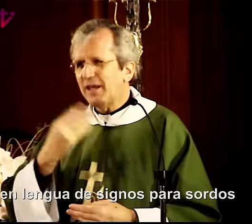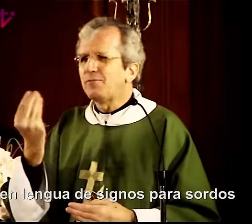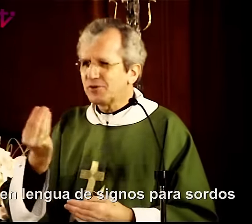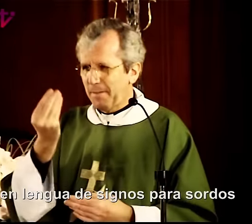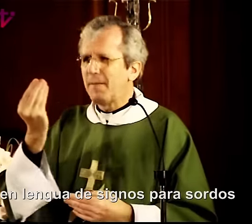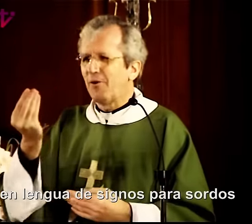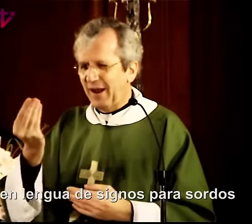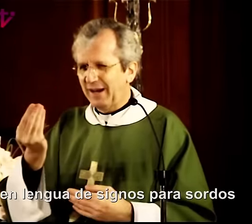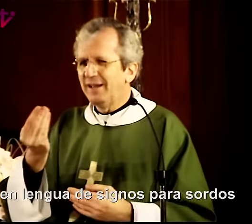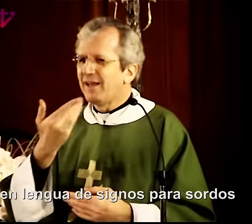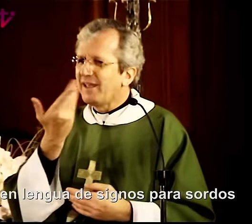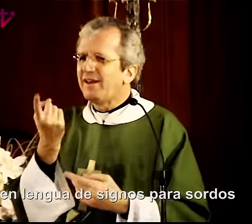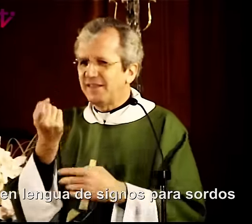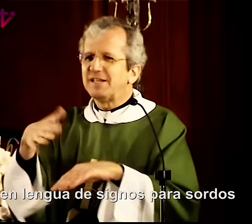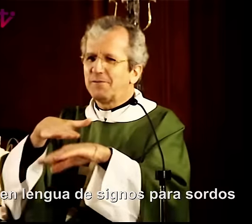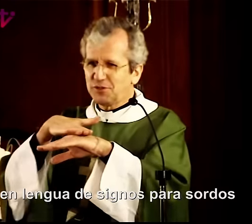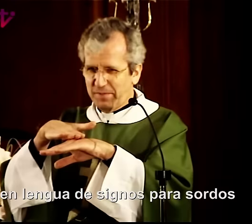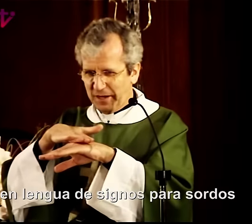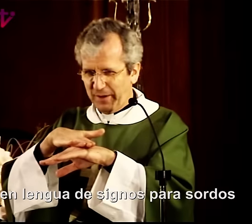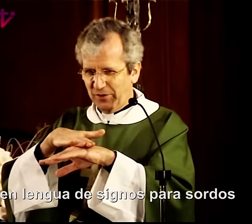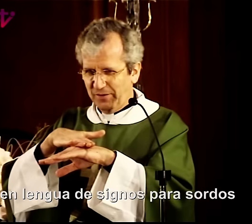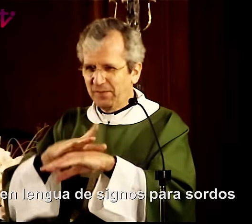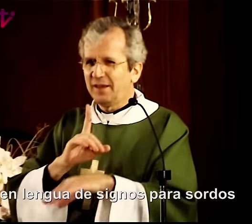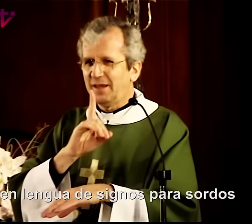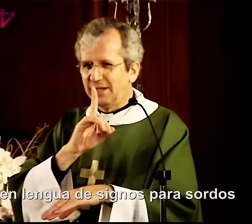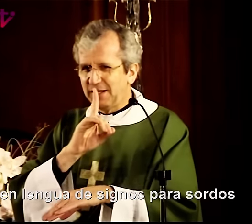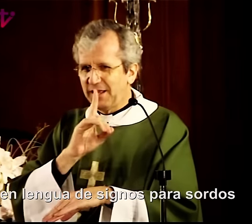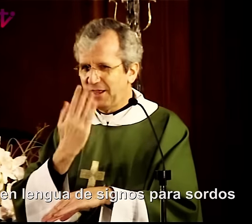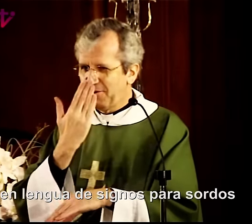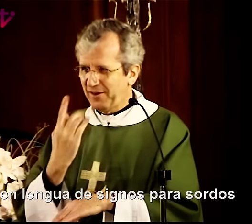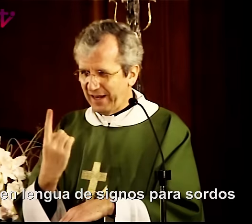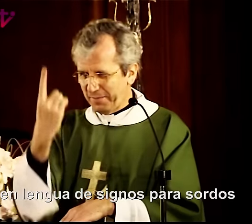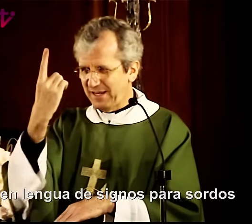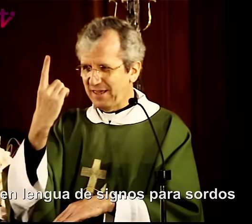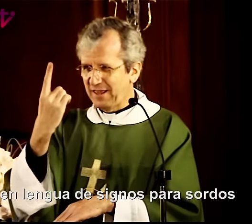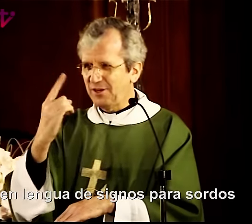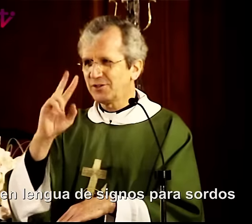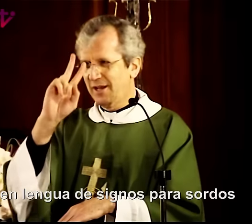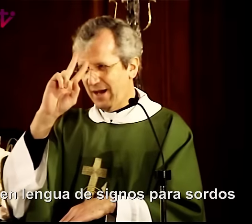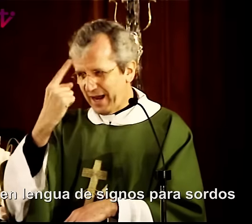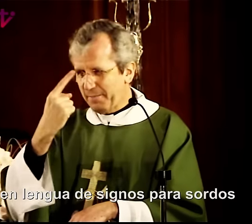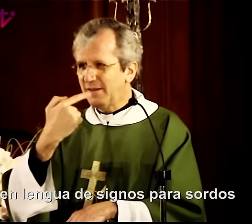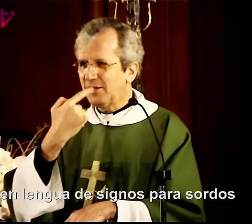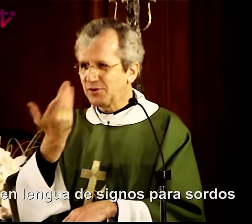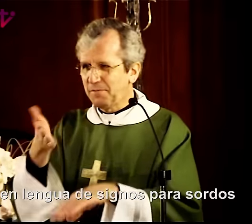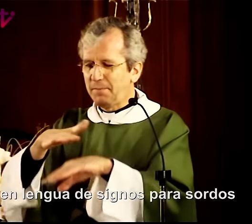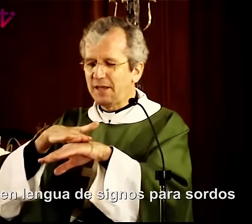podríamos mejorar, que necesitamos pedir perdón. En silencio, en la presencia de Dios, arrepentidos, pidamos